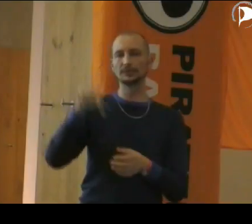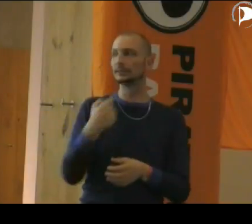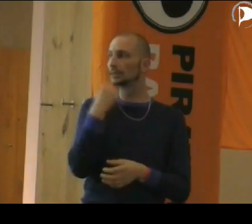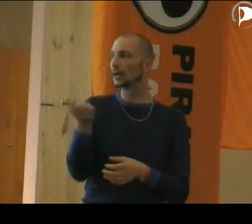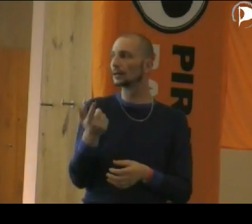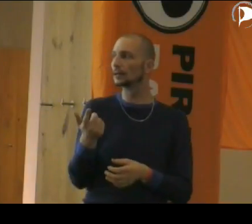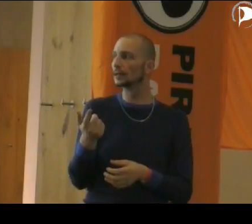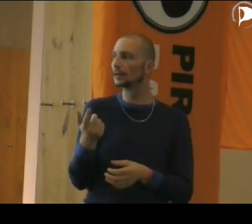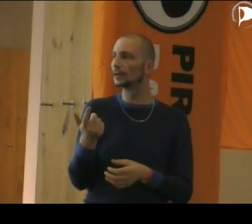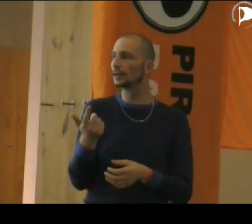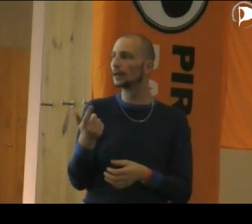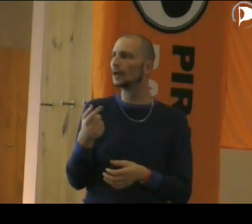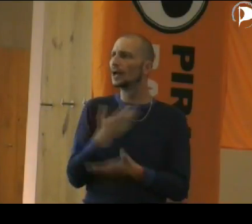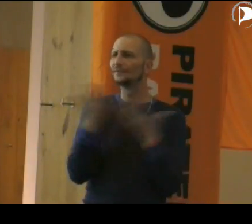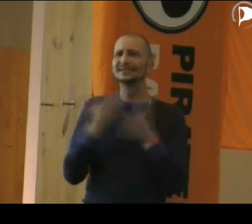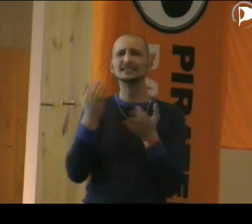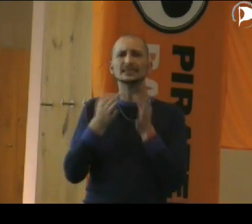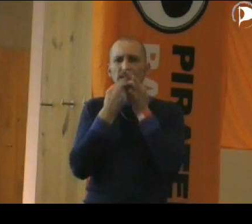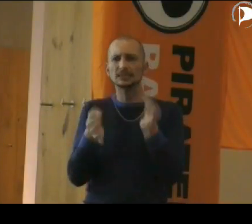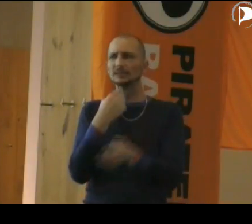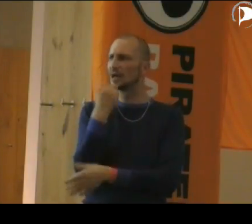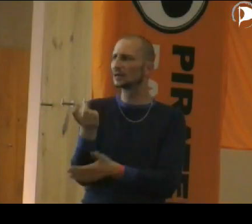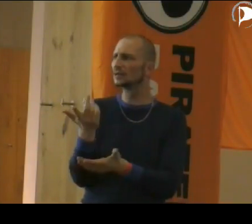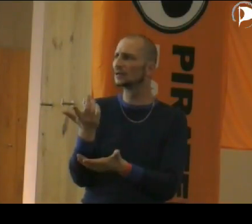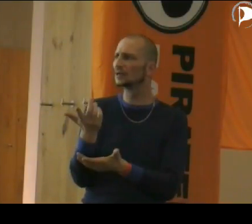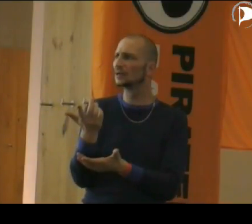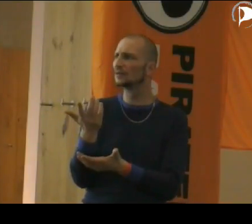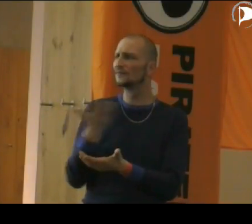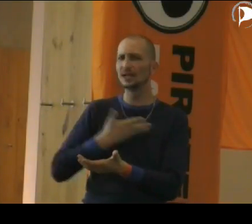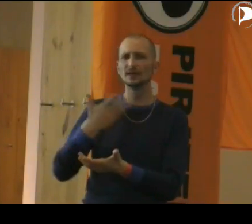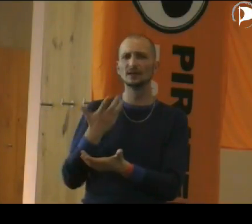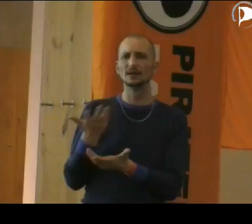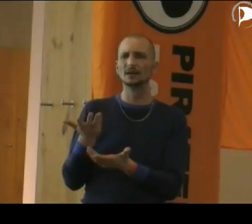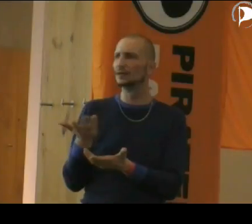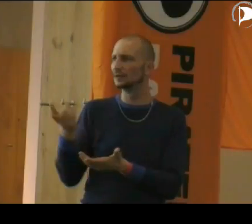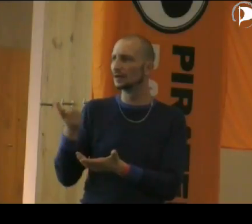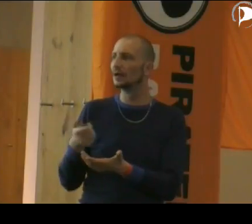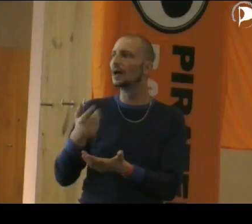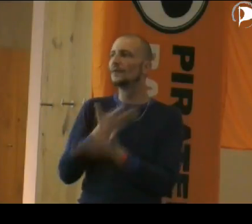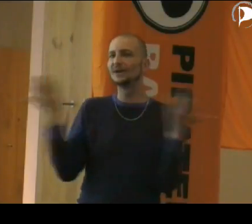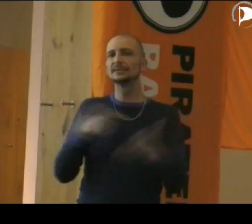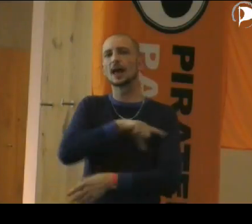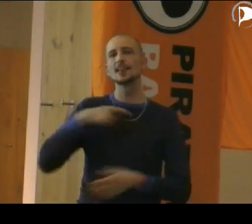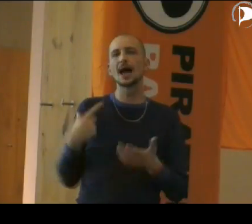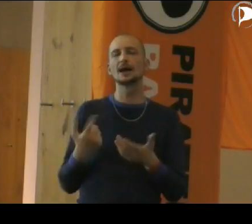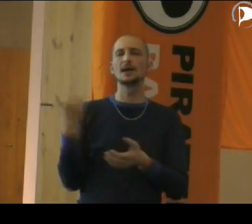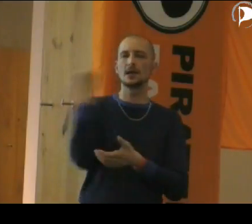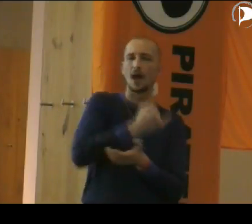was willst du mental notierte haben das ist eine langjährige kaufmännische ausbildung